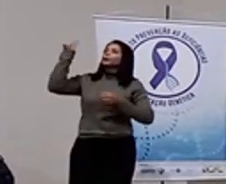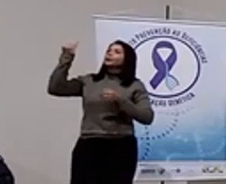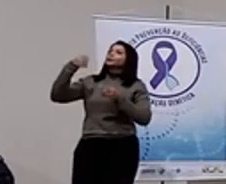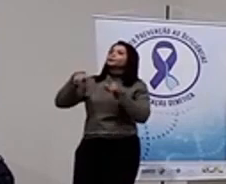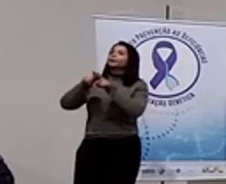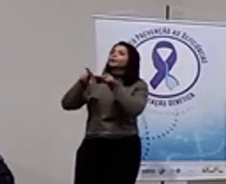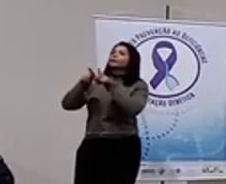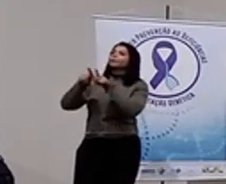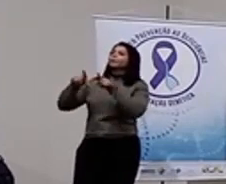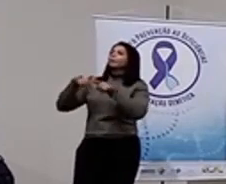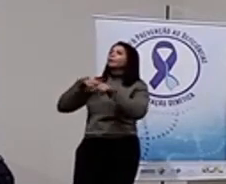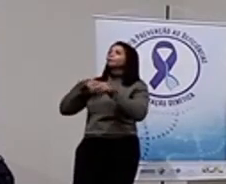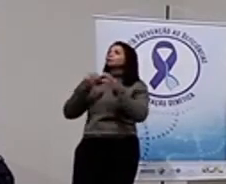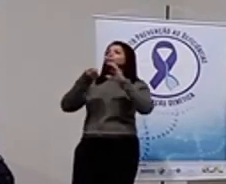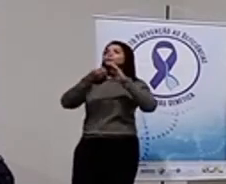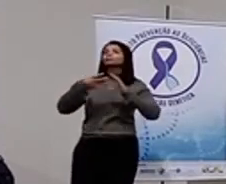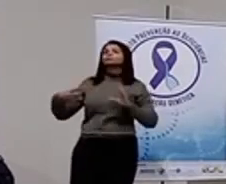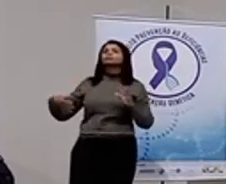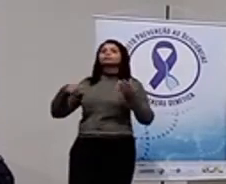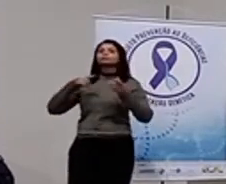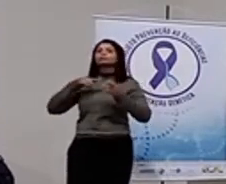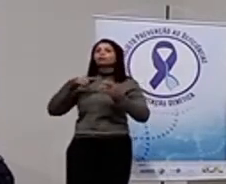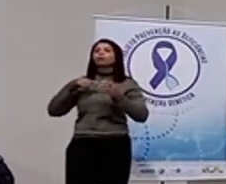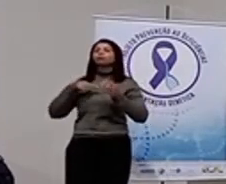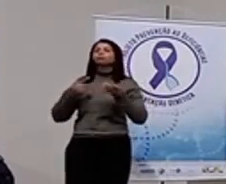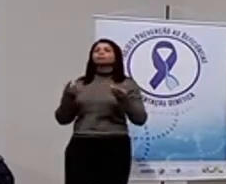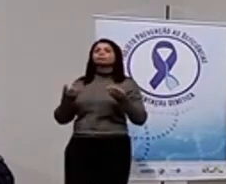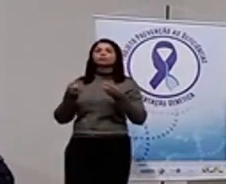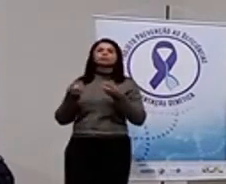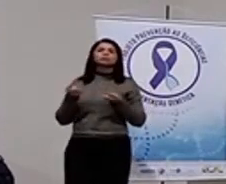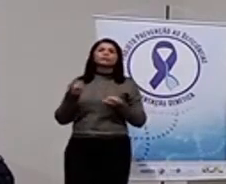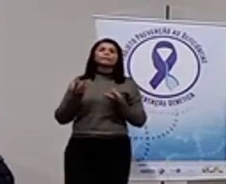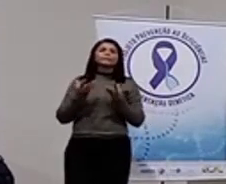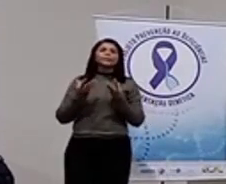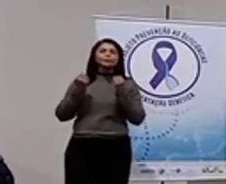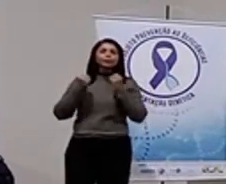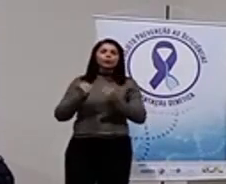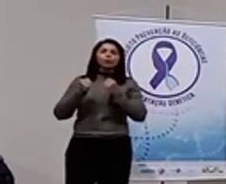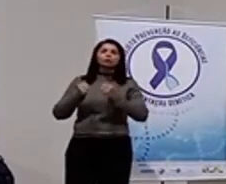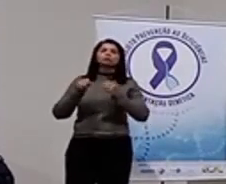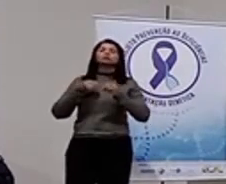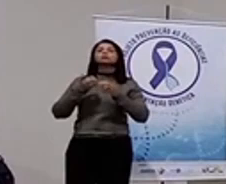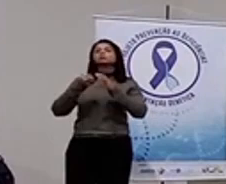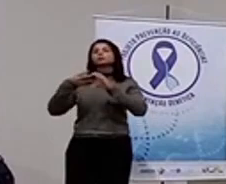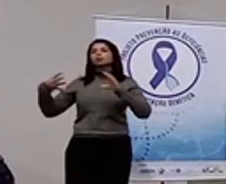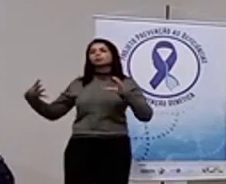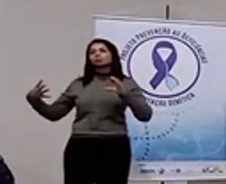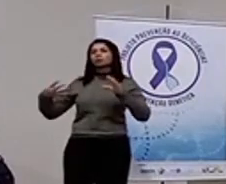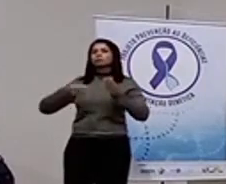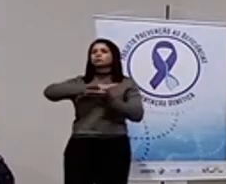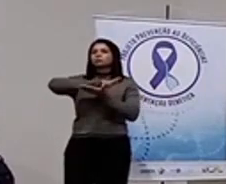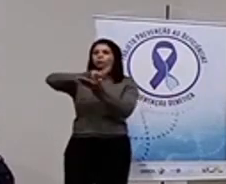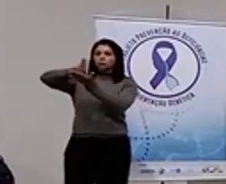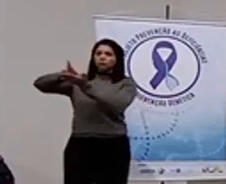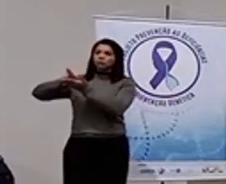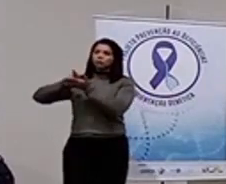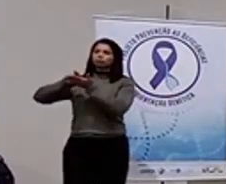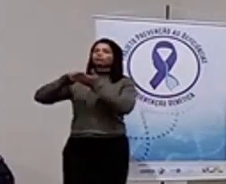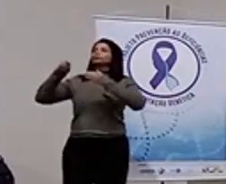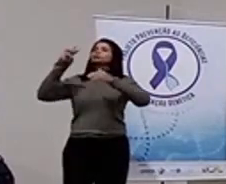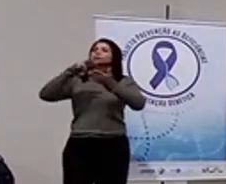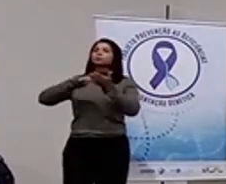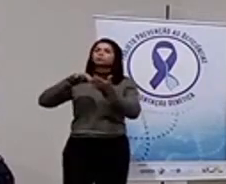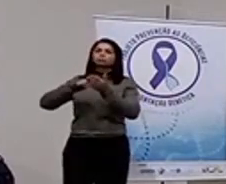elas têm várias classificações, então as doenças raras, elas podem ser classificadas de diferentes maneiras: